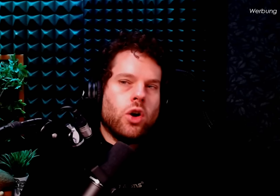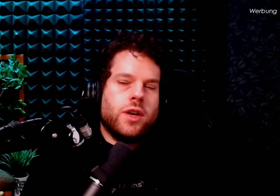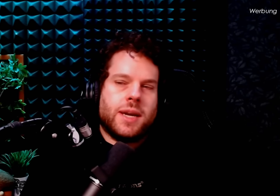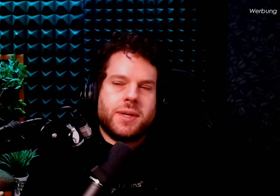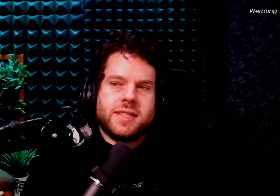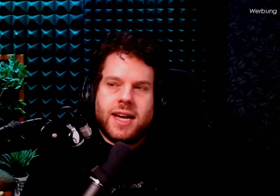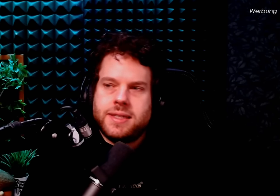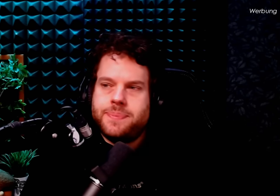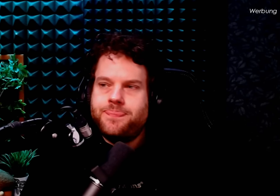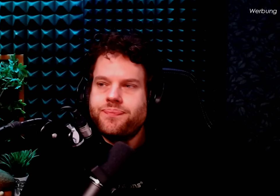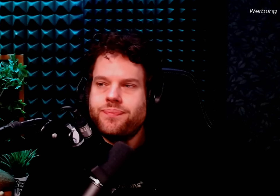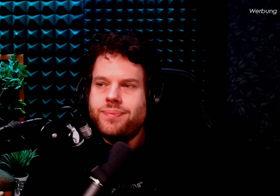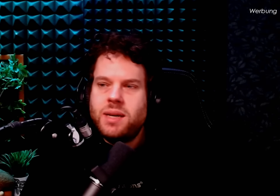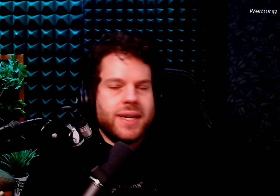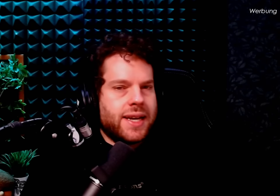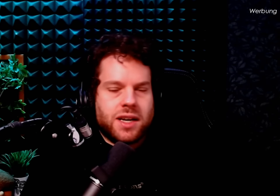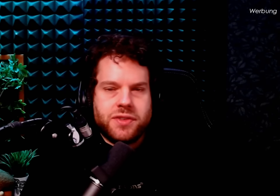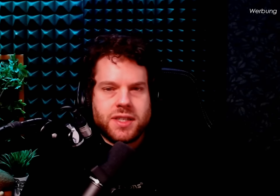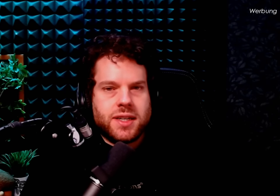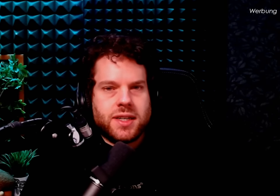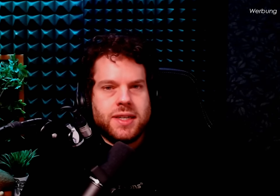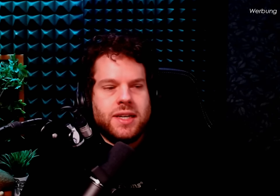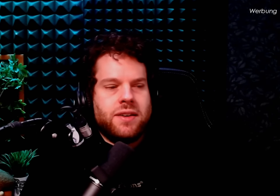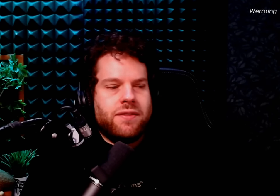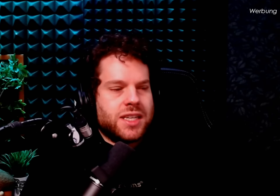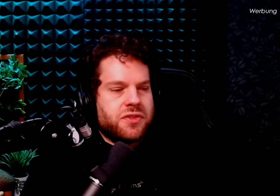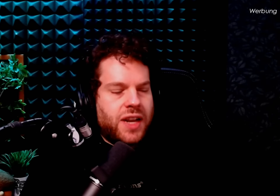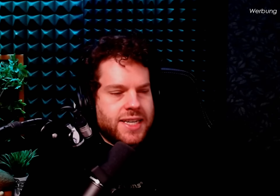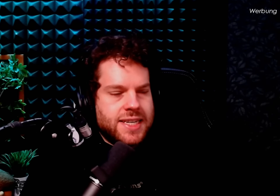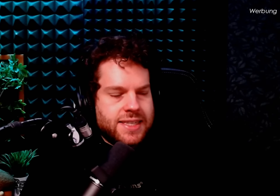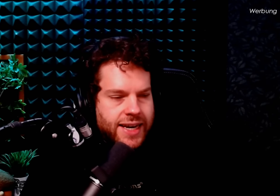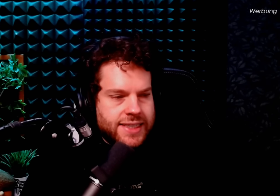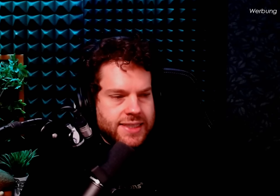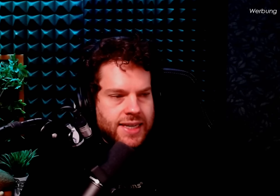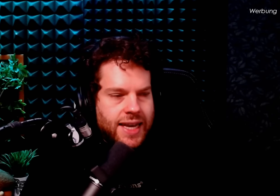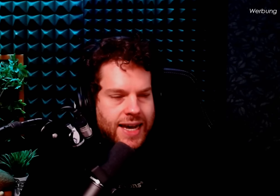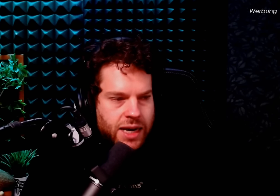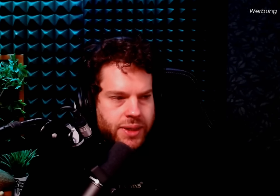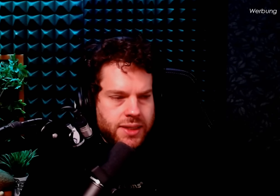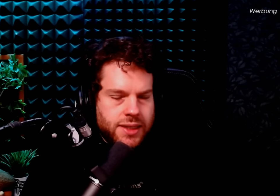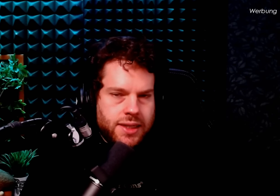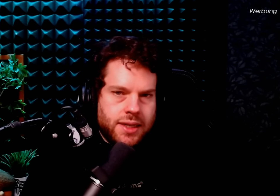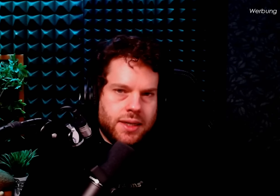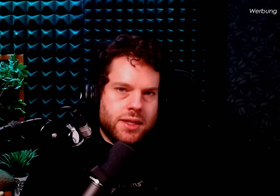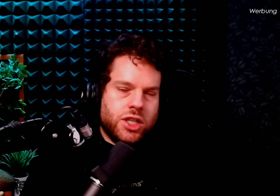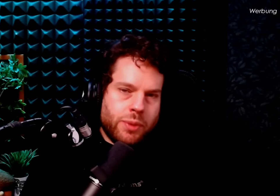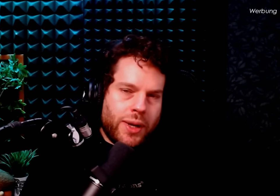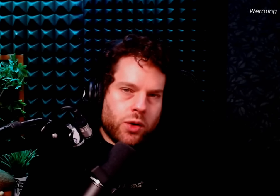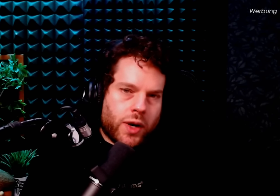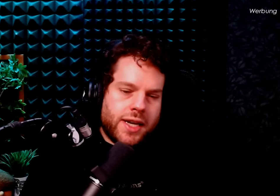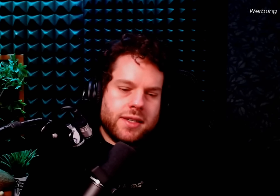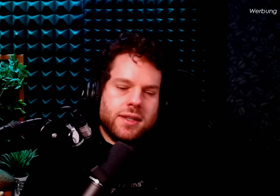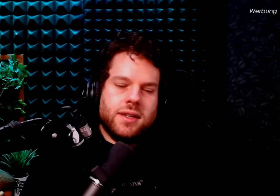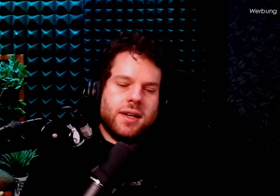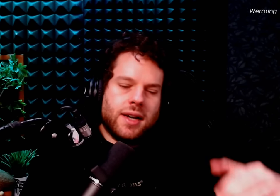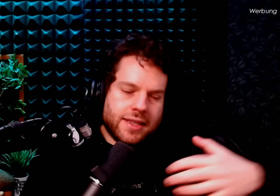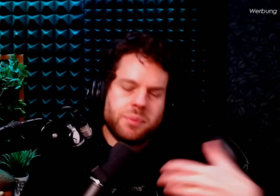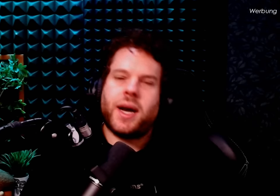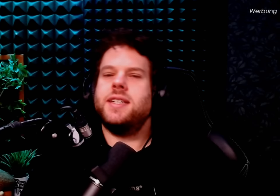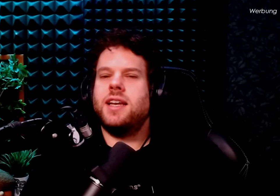Und ich habe gesagt, ich bin kein Kaffeetrinker, werde es vielleicht nie sein, aber Chibo Black & White hat sich bereit